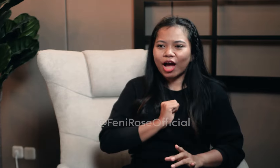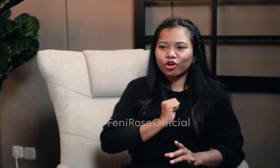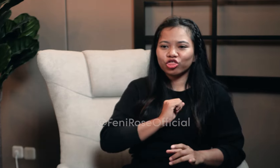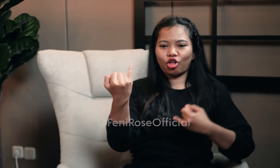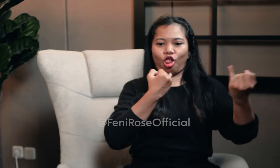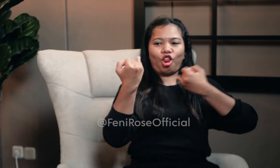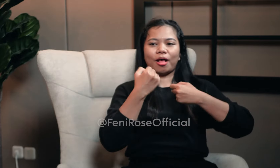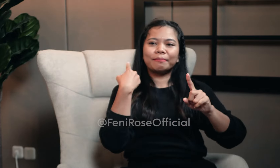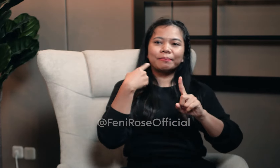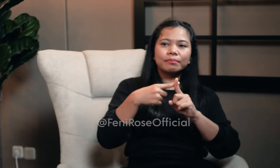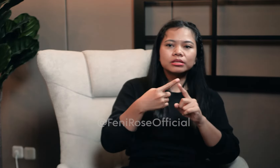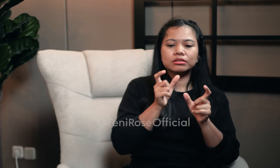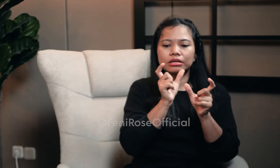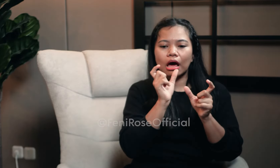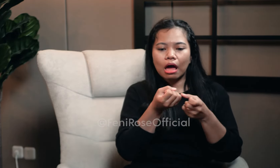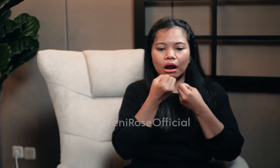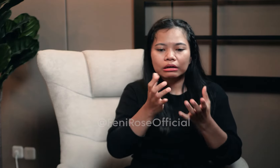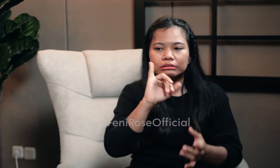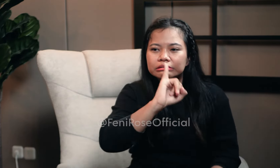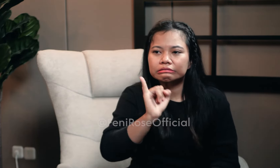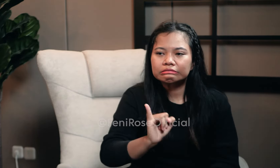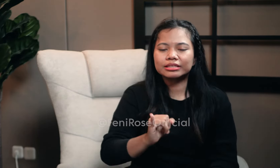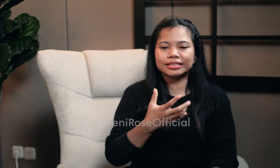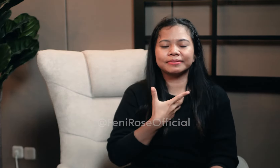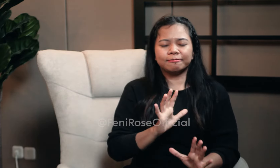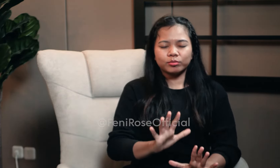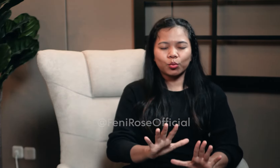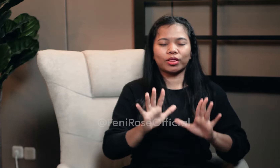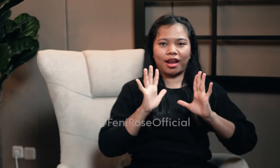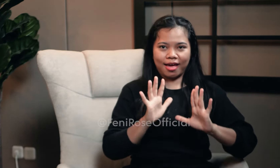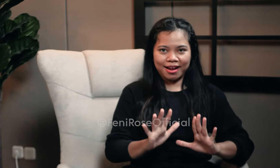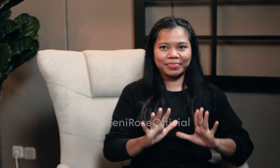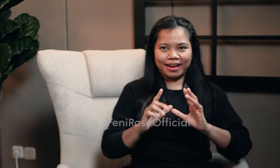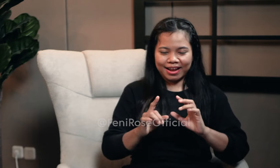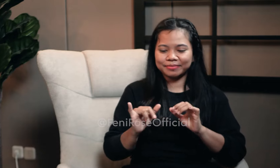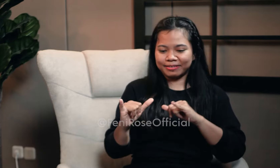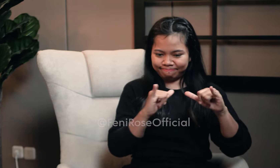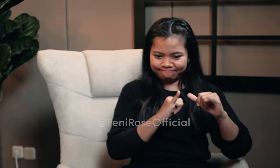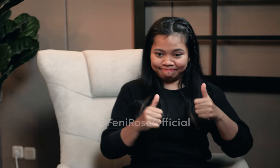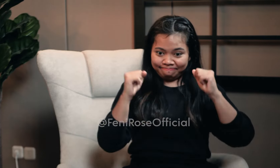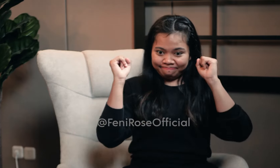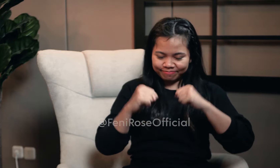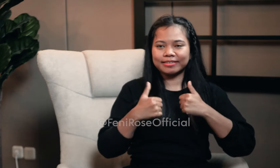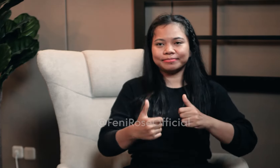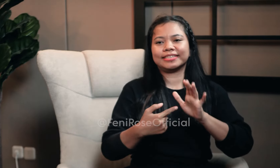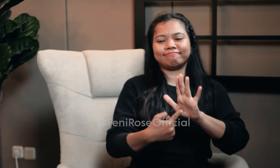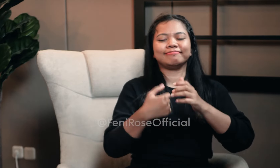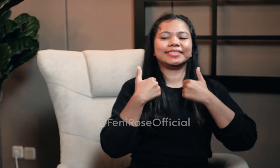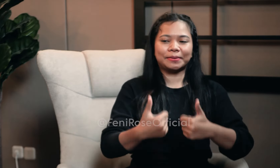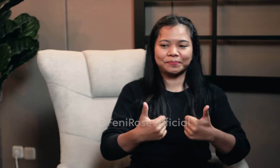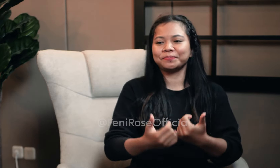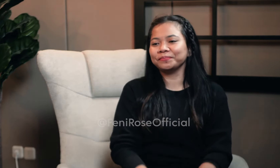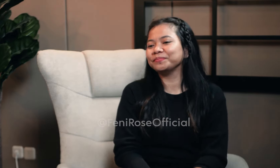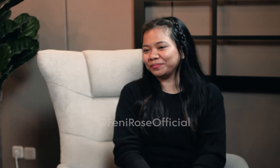berusaha untuk santai plus ada beberapa kata-kata yang istilah-istilah yang yang aduh berusahalah